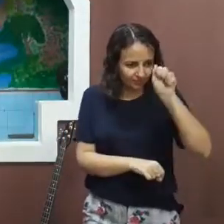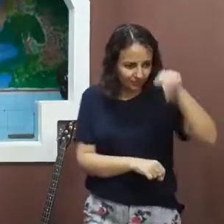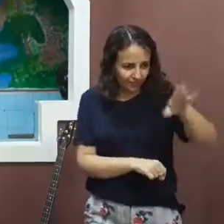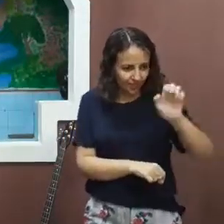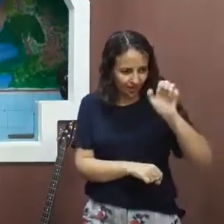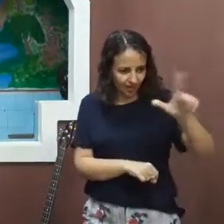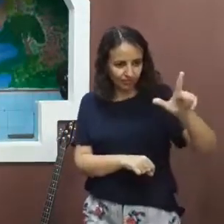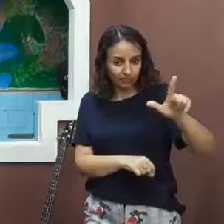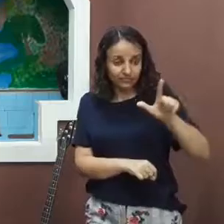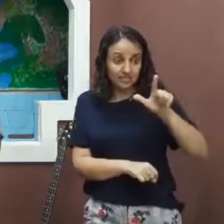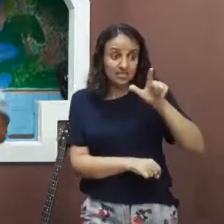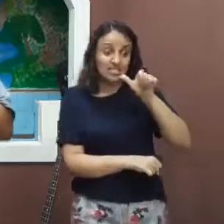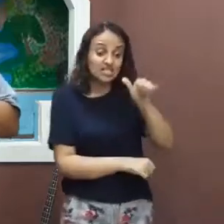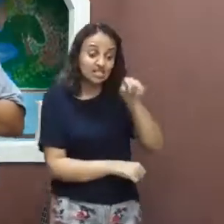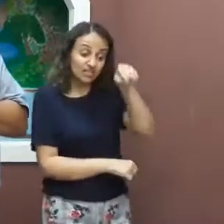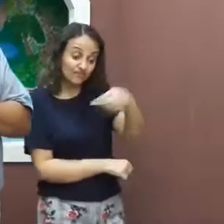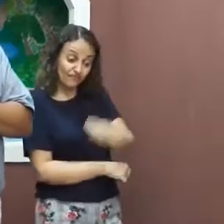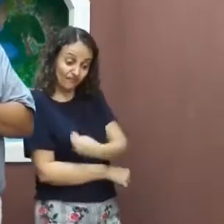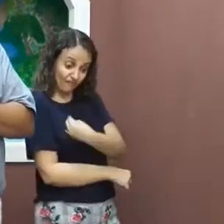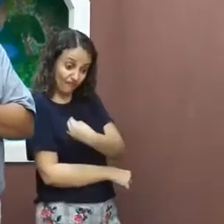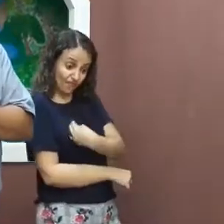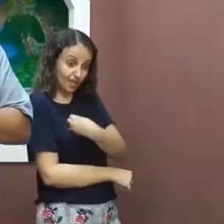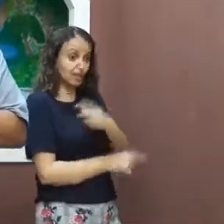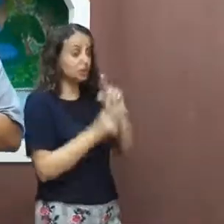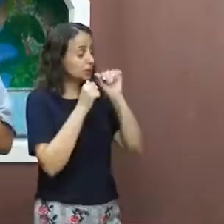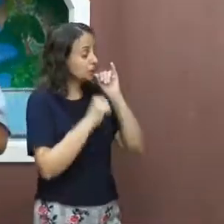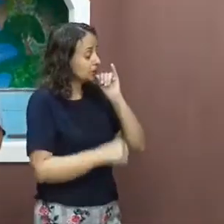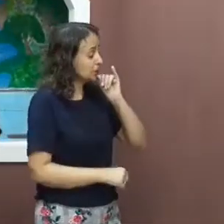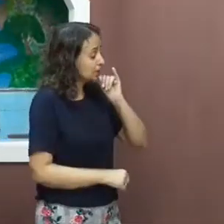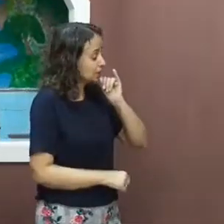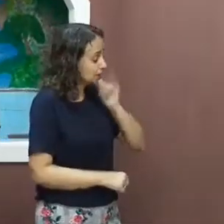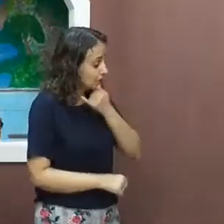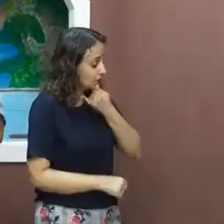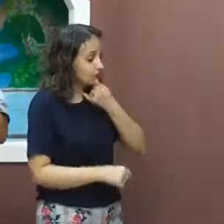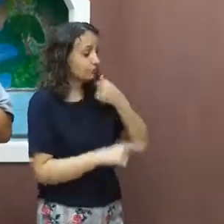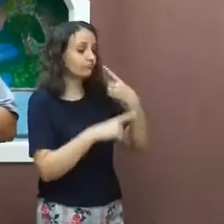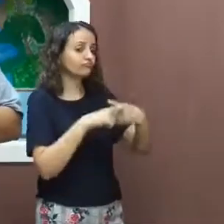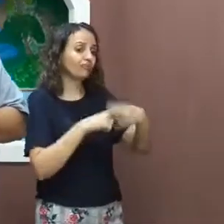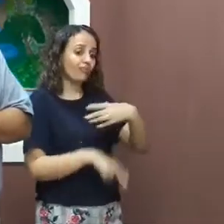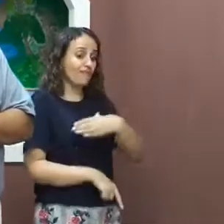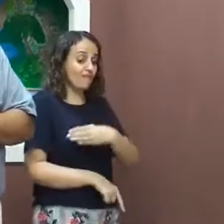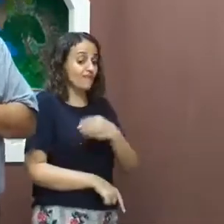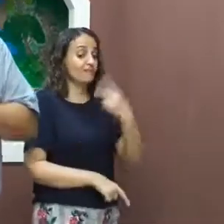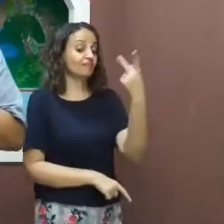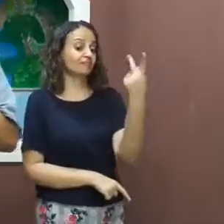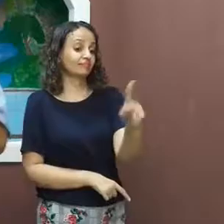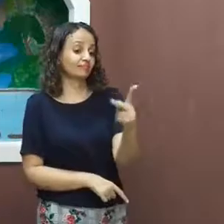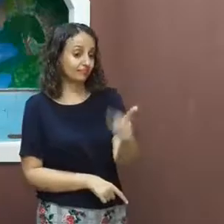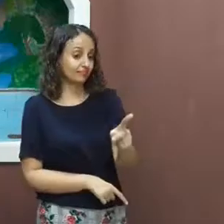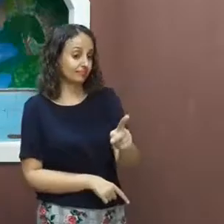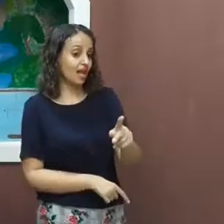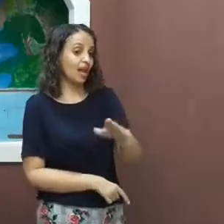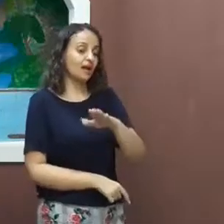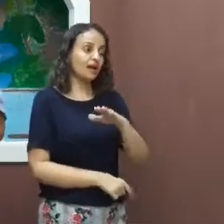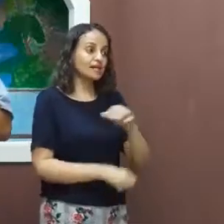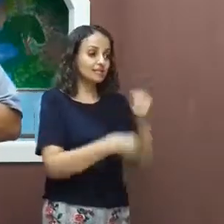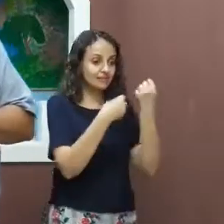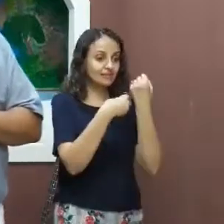os filhos, a fina flor de Israel, sendo levado para um cativeiro.